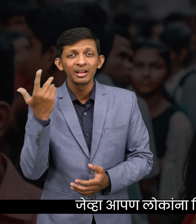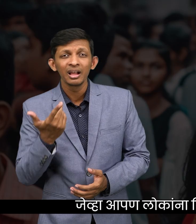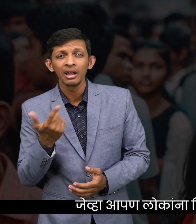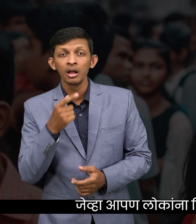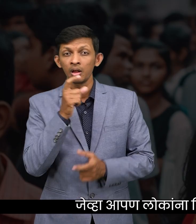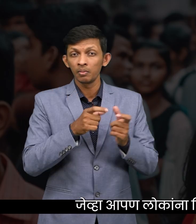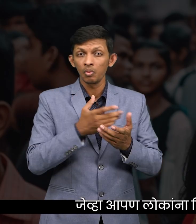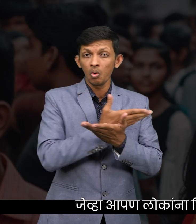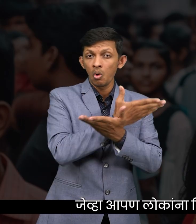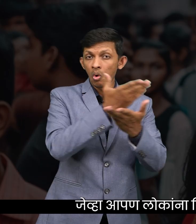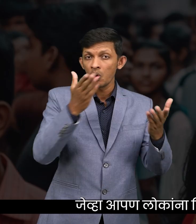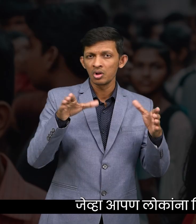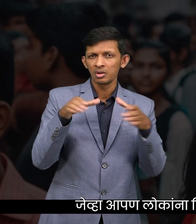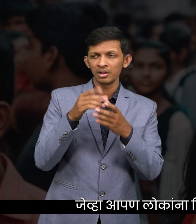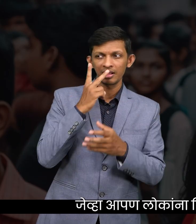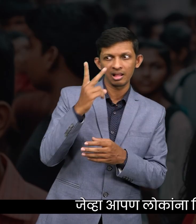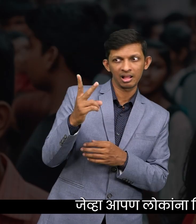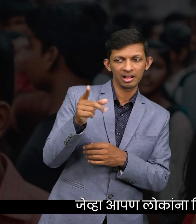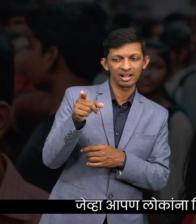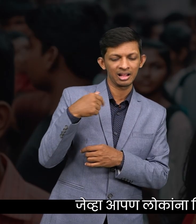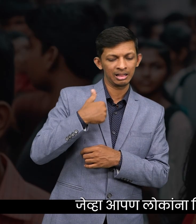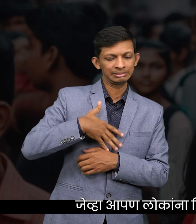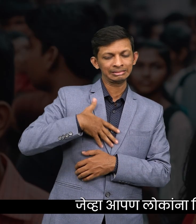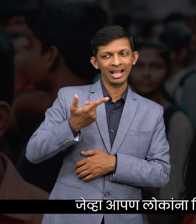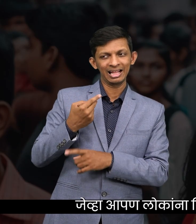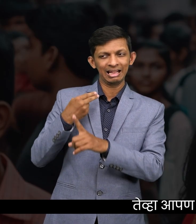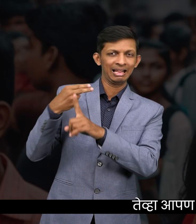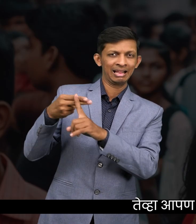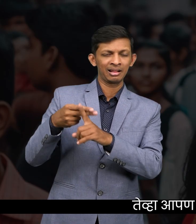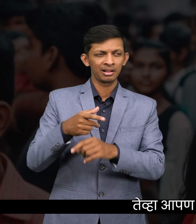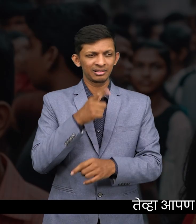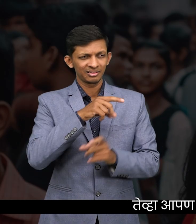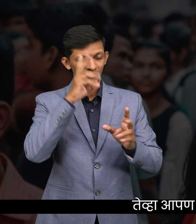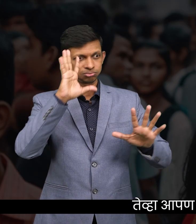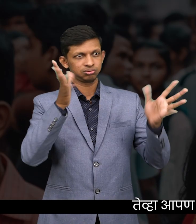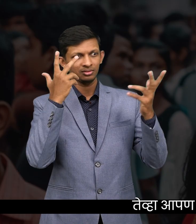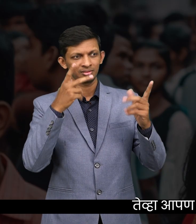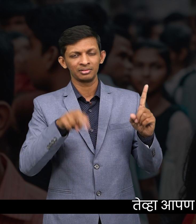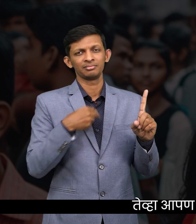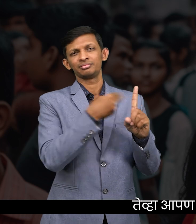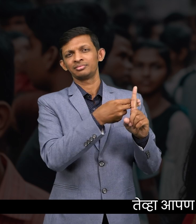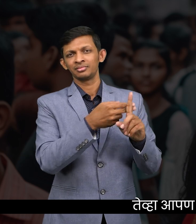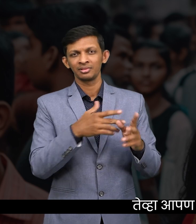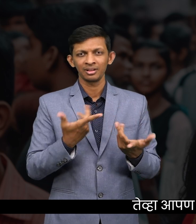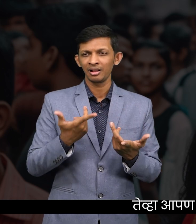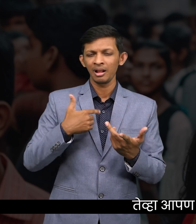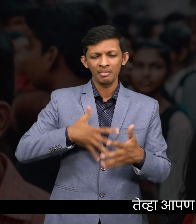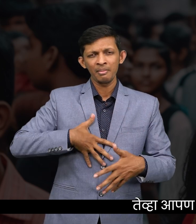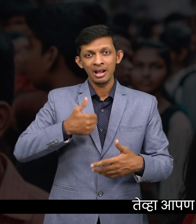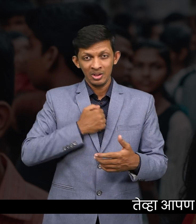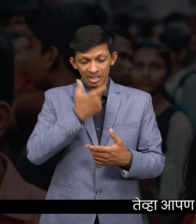जेव्हा आपण लोकांना किंवा समुदायाला एकाच प्रतिमेत बांधतो तेव्हा आपण एक ठोकताळा तयार करतो.